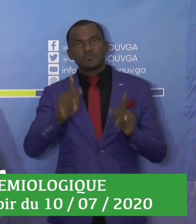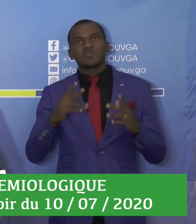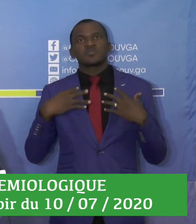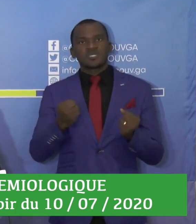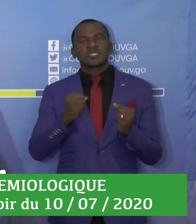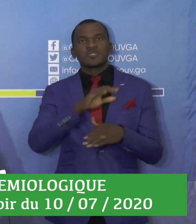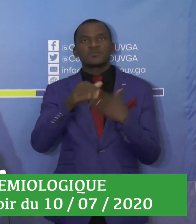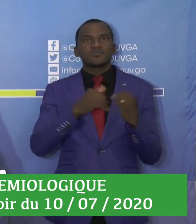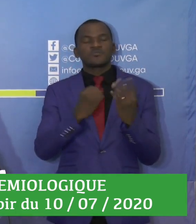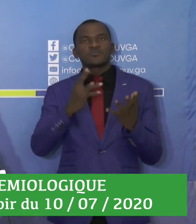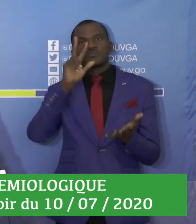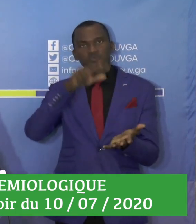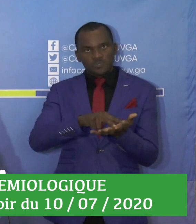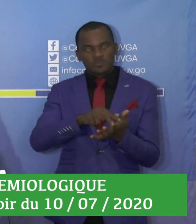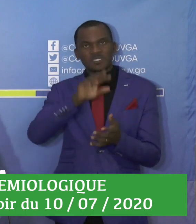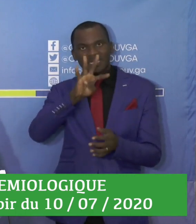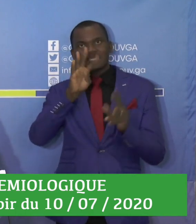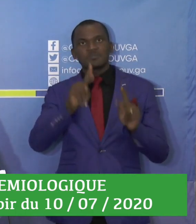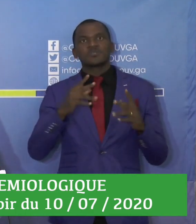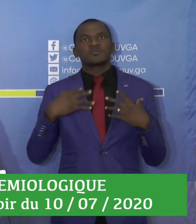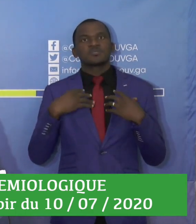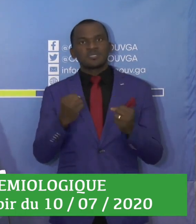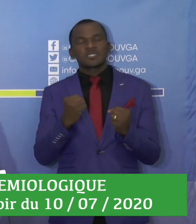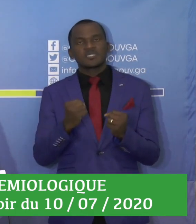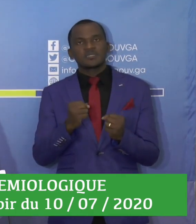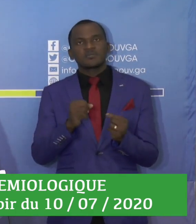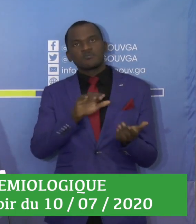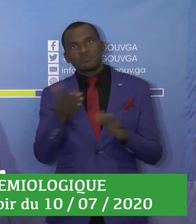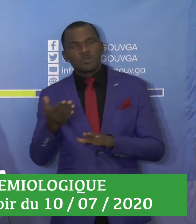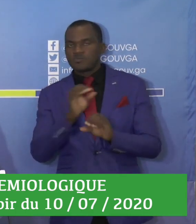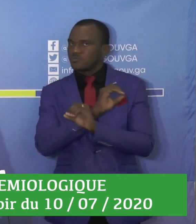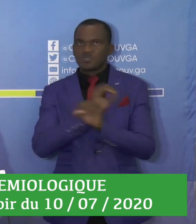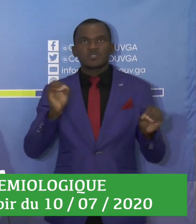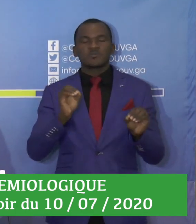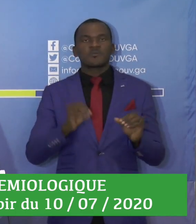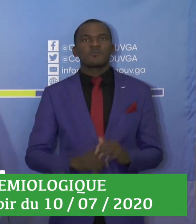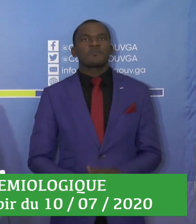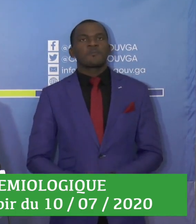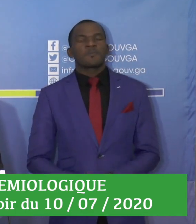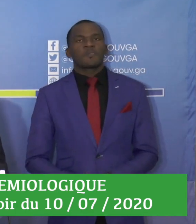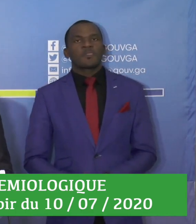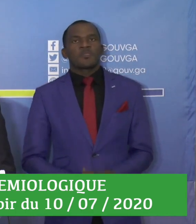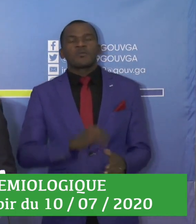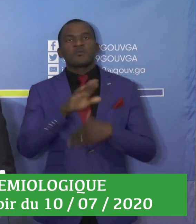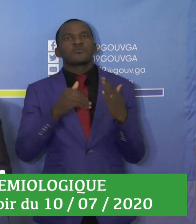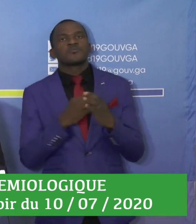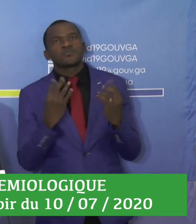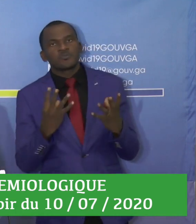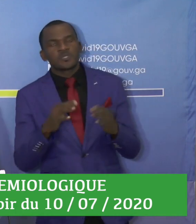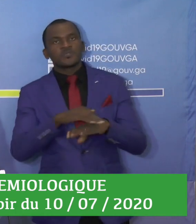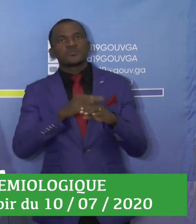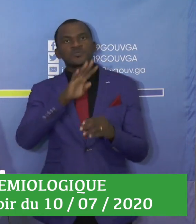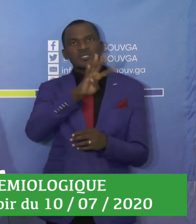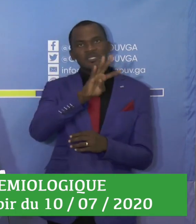soit un total de 3004 personnes guéries, 0 décès enregistrés. Au total, sur